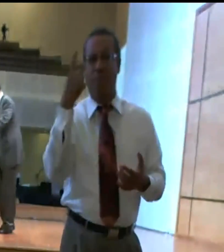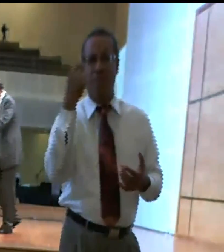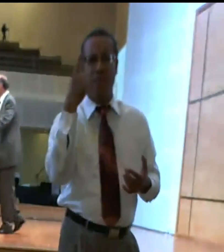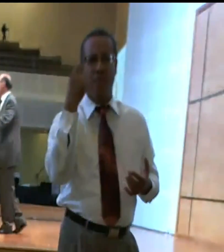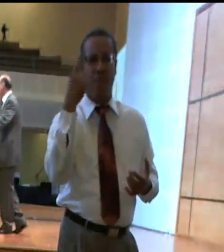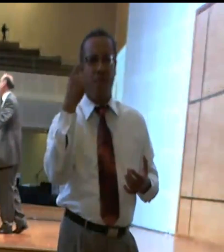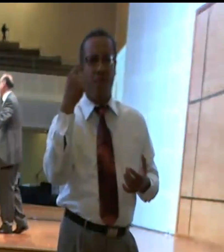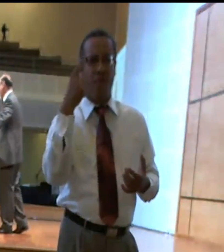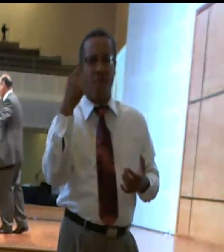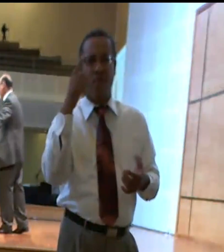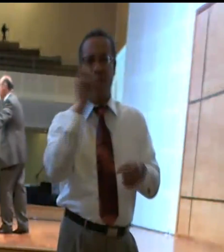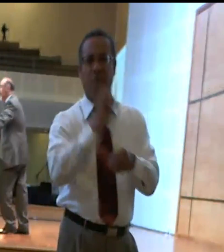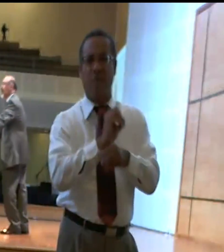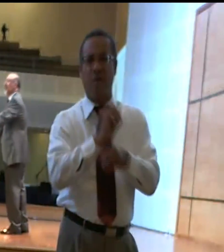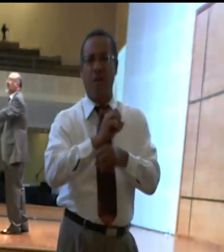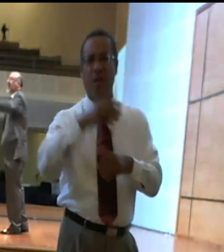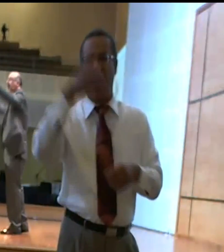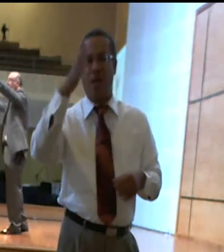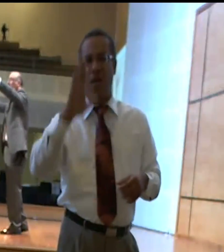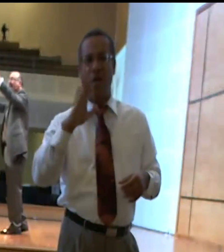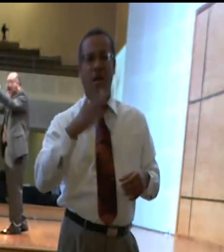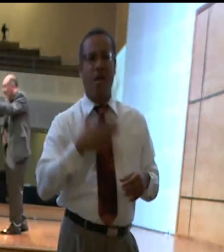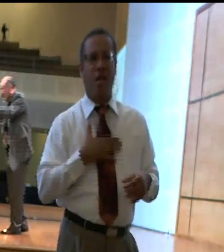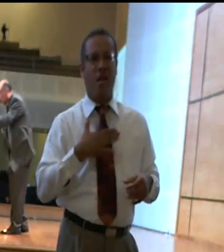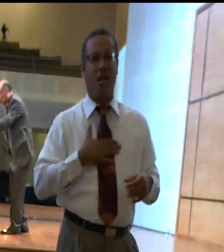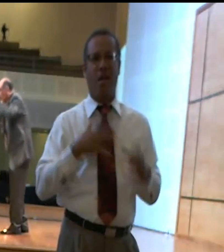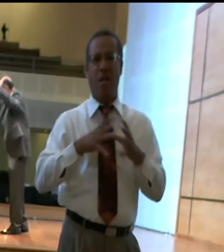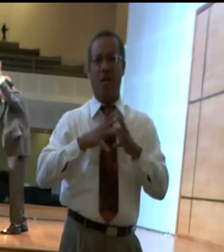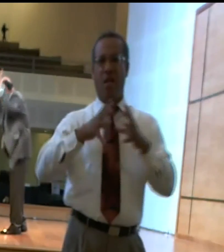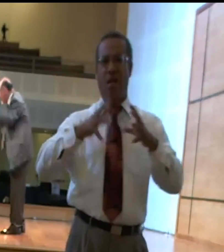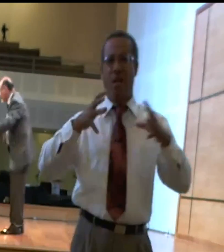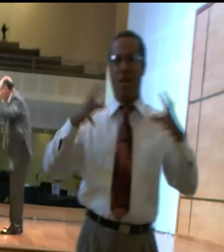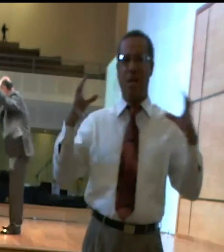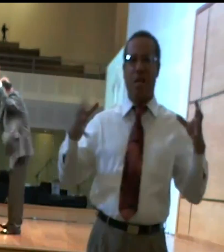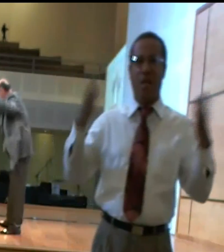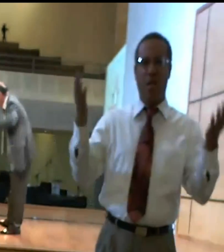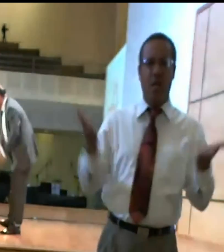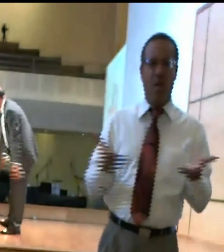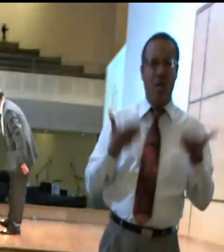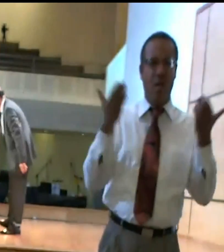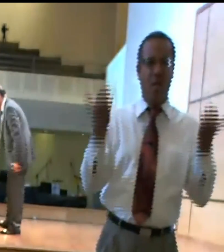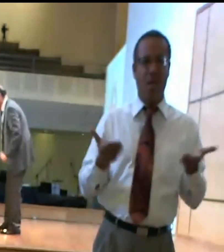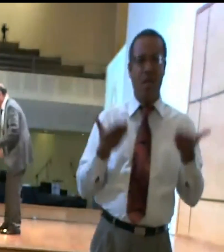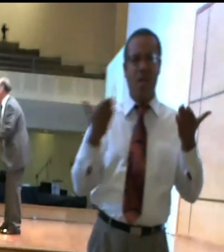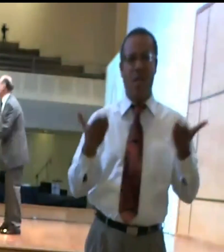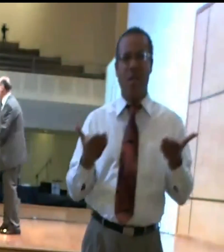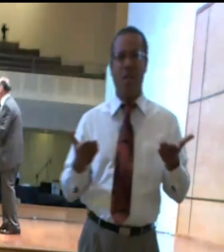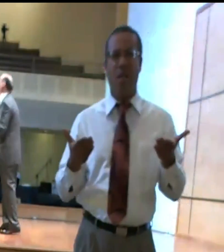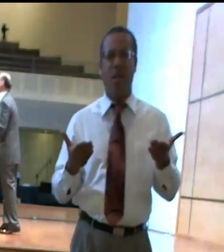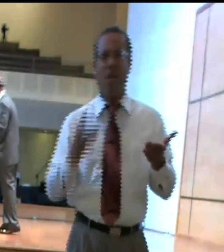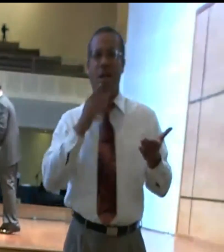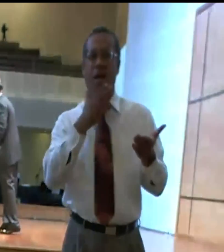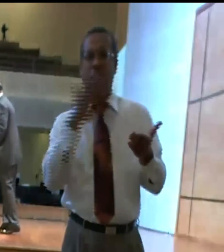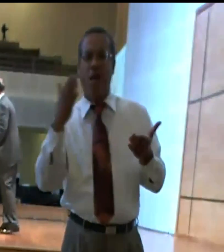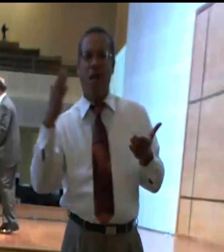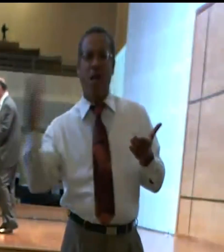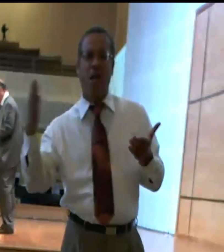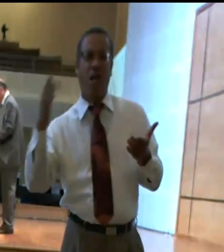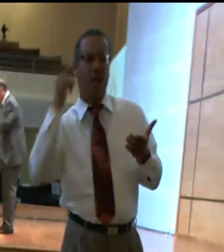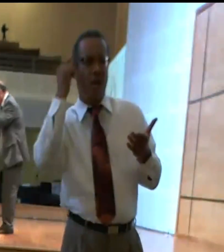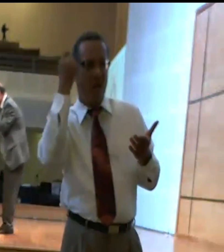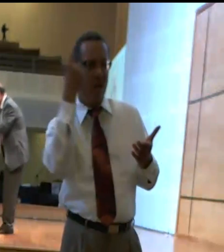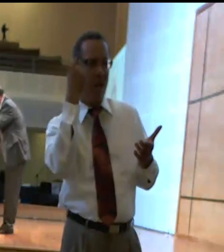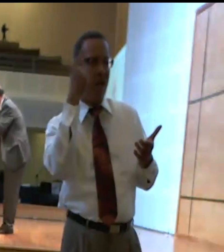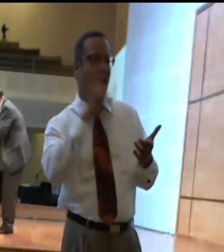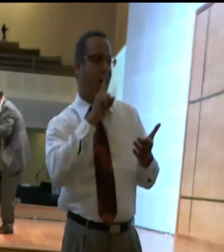en el modo de obrar de Dios. Pero mis hermanos, la gran lección de este capítulo de Eclesiastés es que las cosas que sí